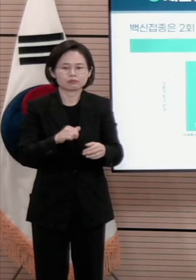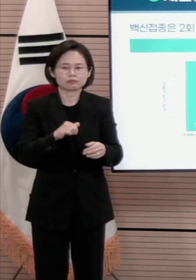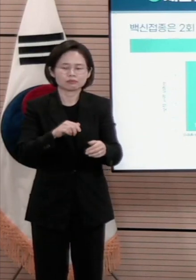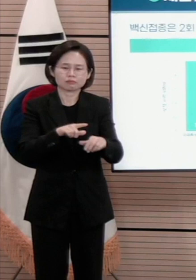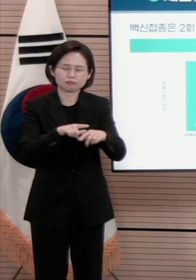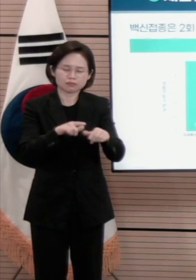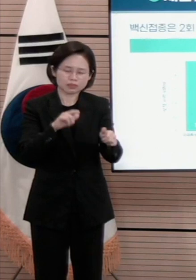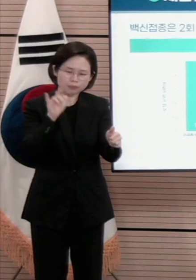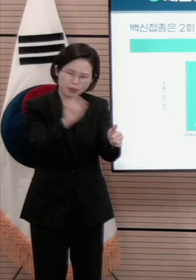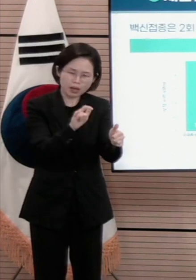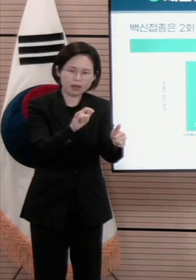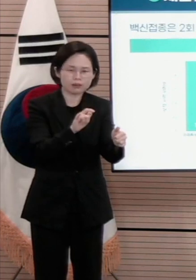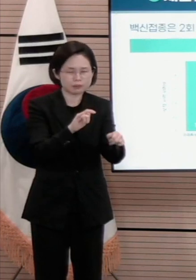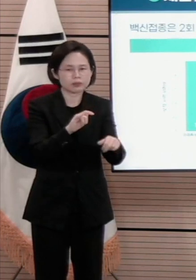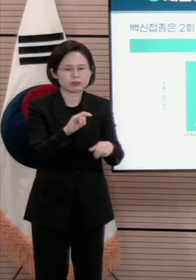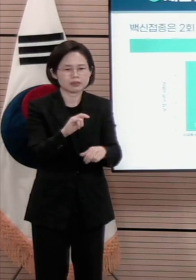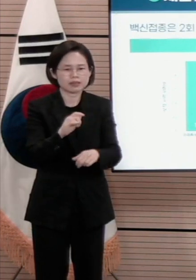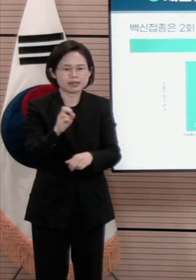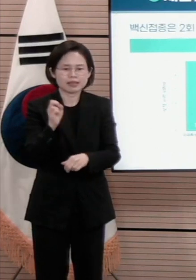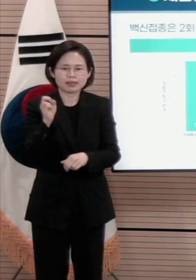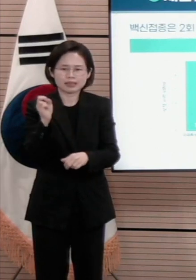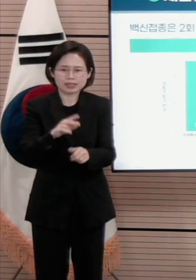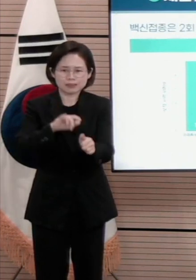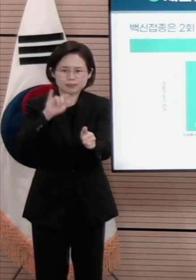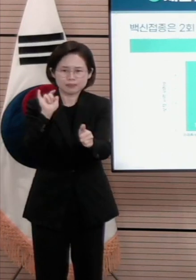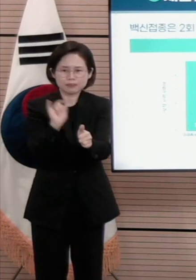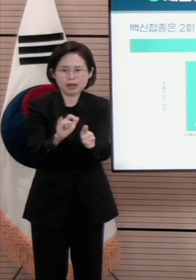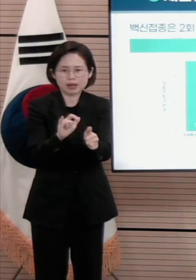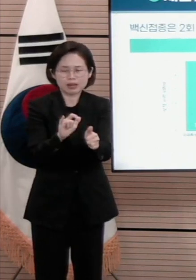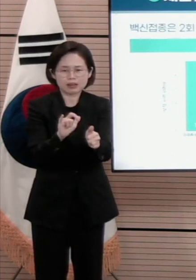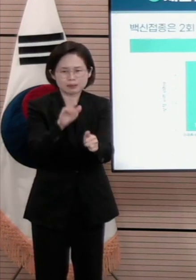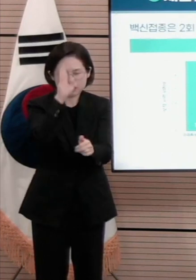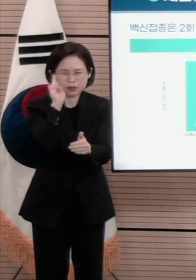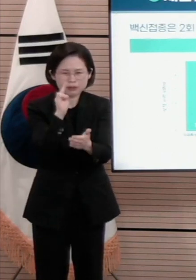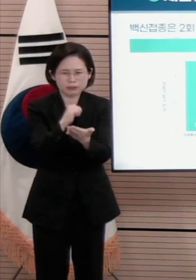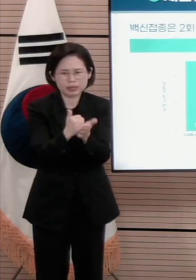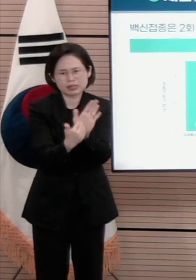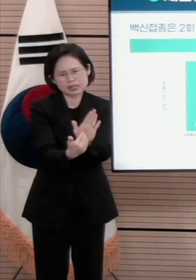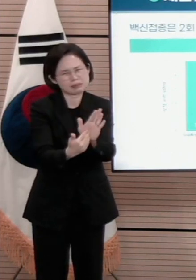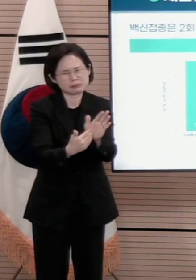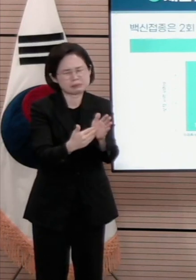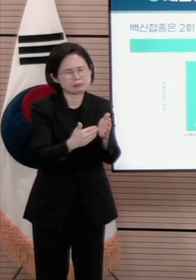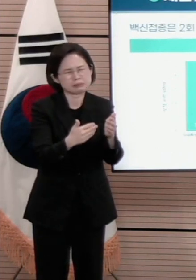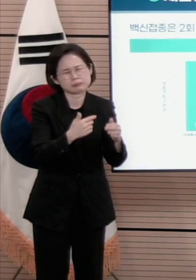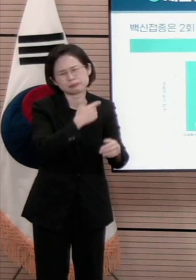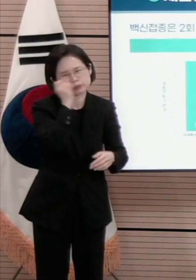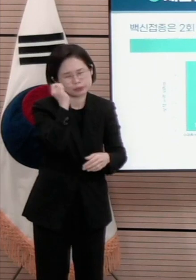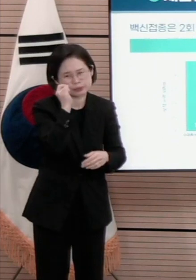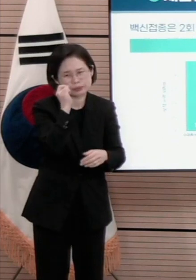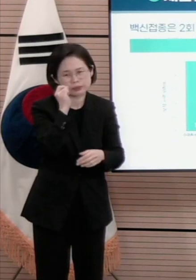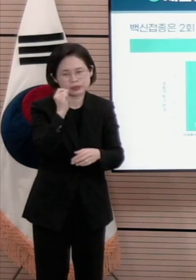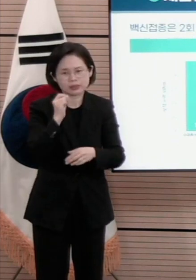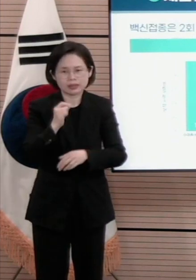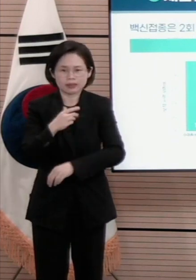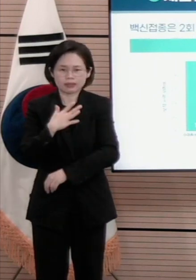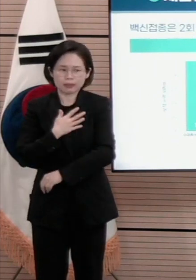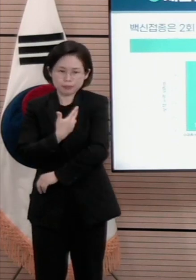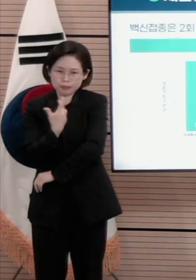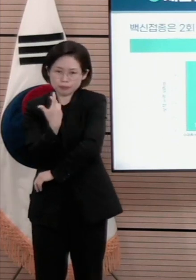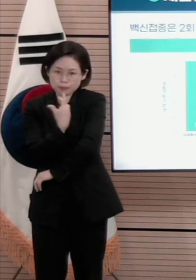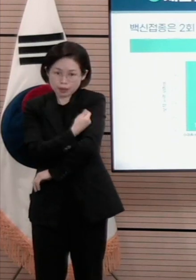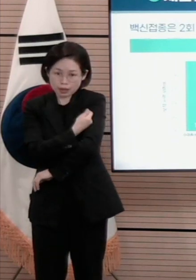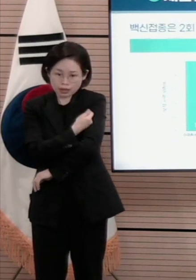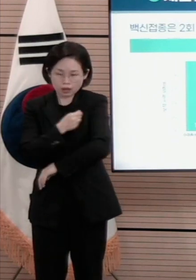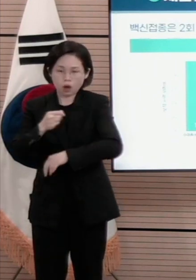면역으로는 재감염이나 중증화를 예방하는 효과는 제한적이기 때문에 접종 시기에 맞추어서